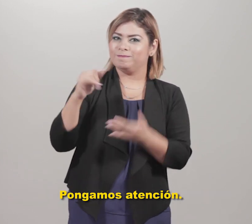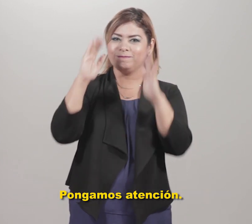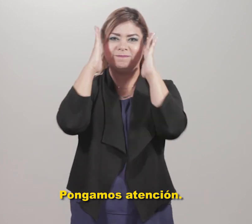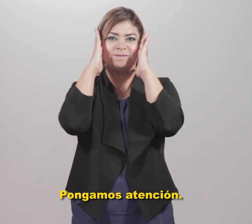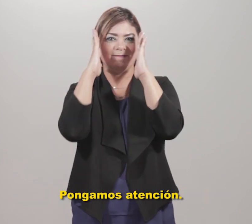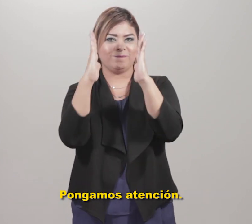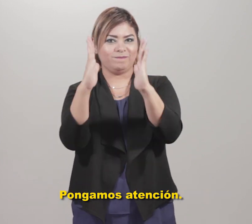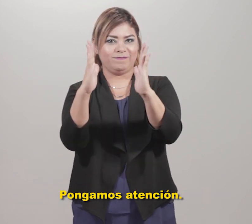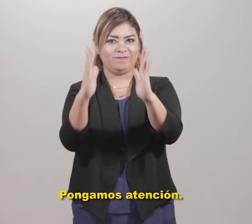Pongamos atención.